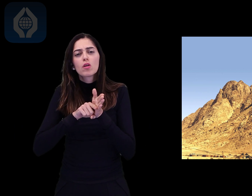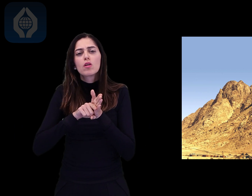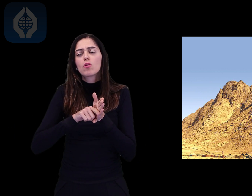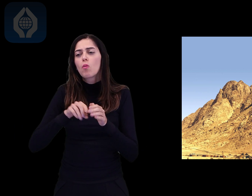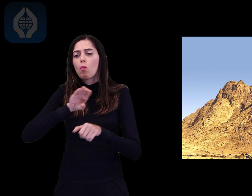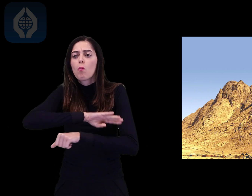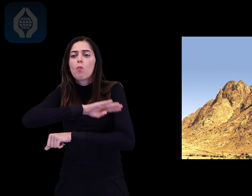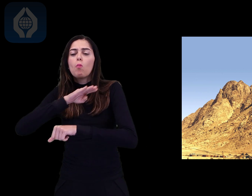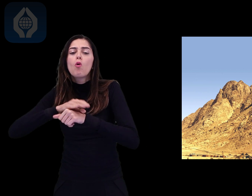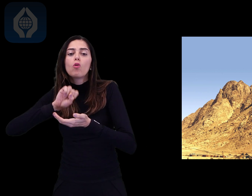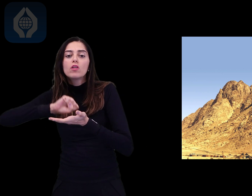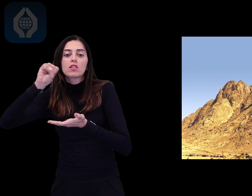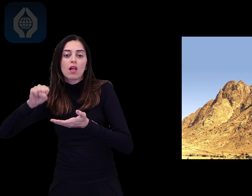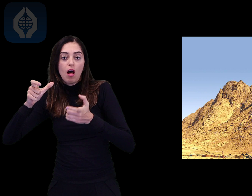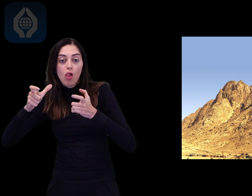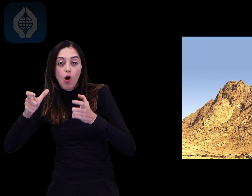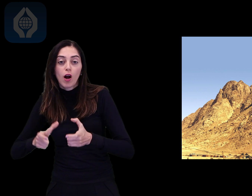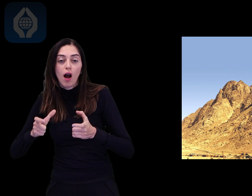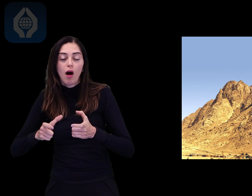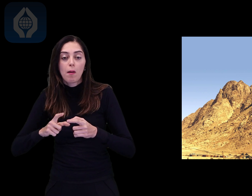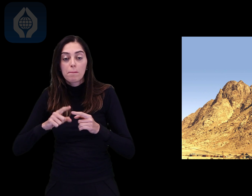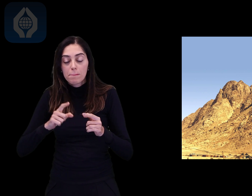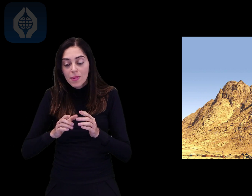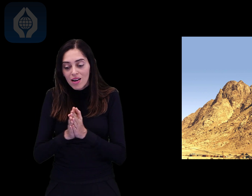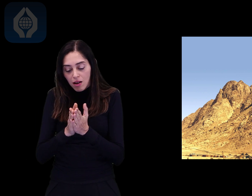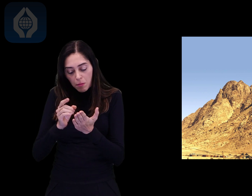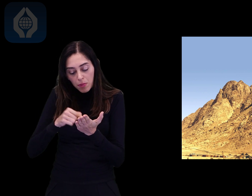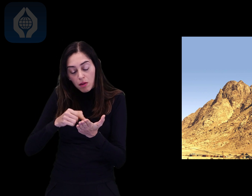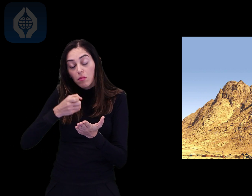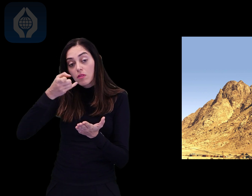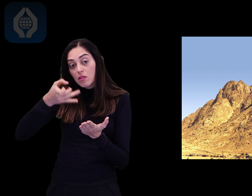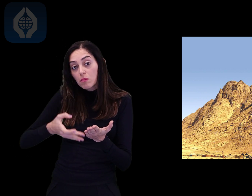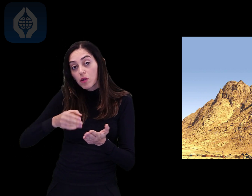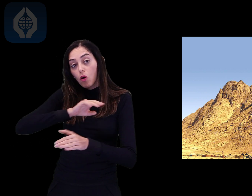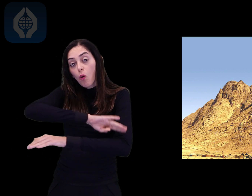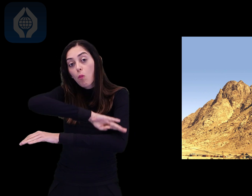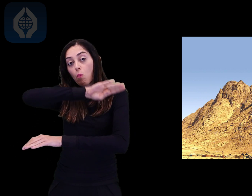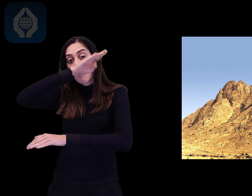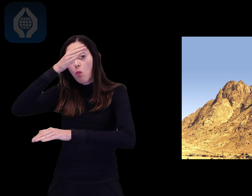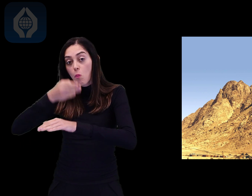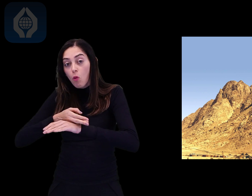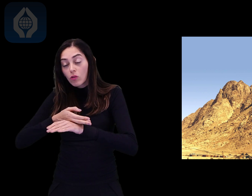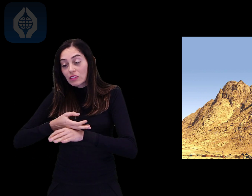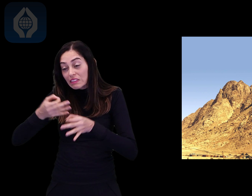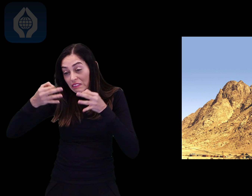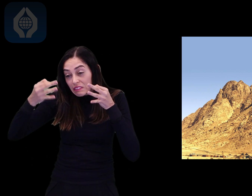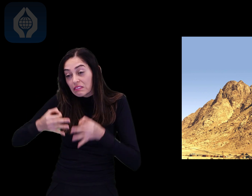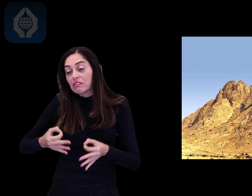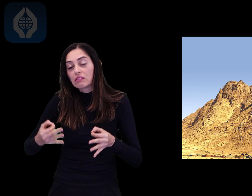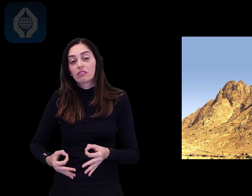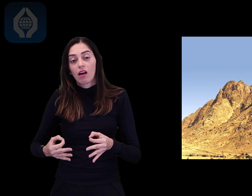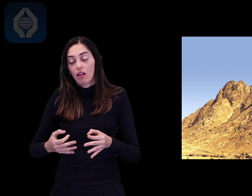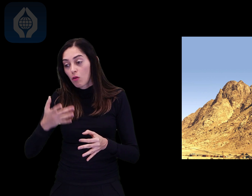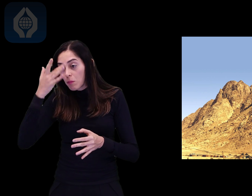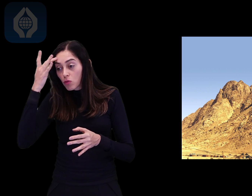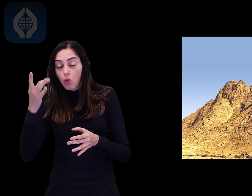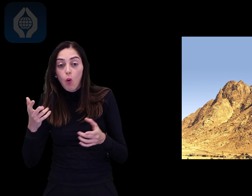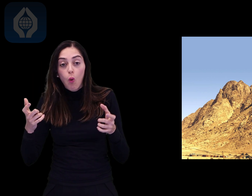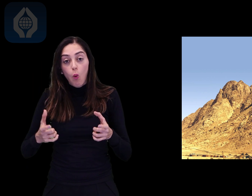de Êxodo. A identificação exata não é possível, mas sabemos que esta é a área mencionada na Bíblia. O